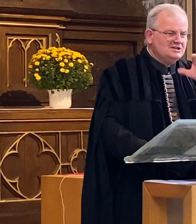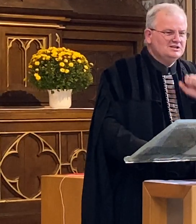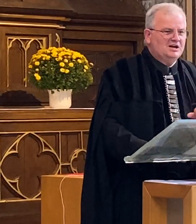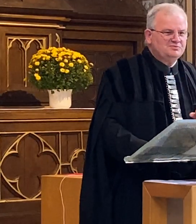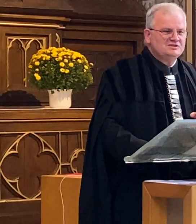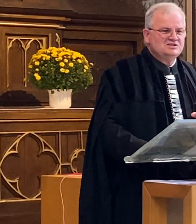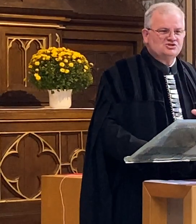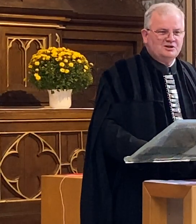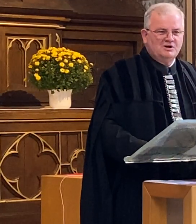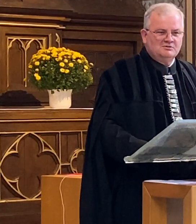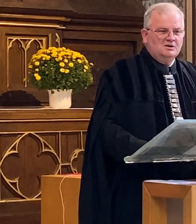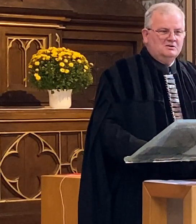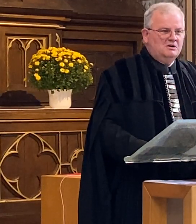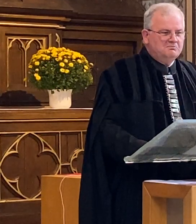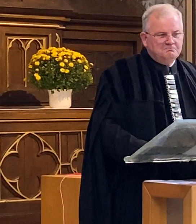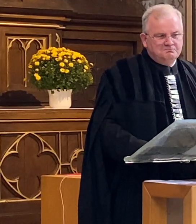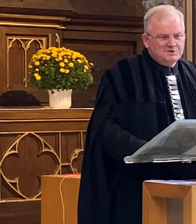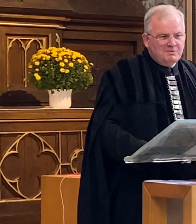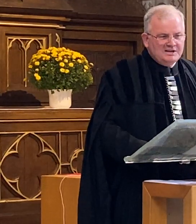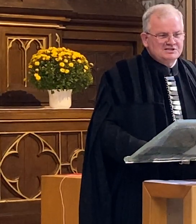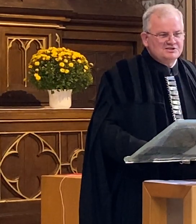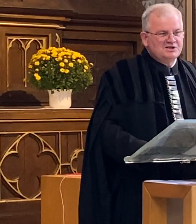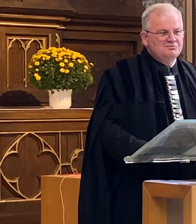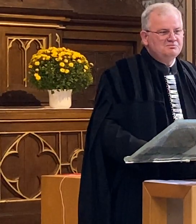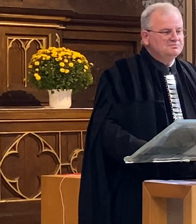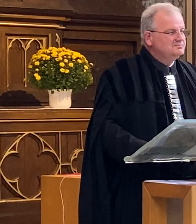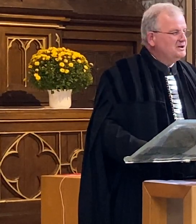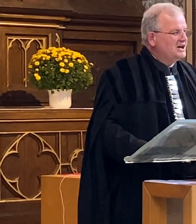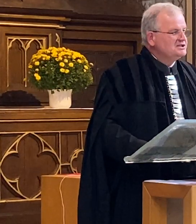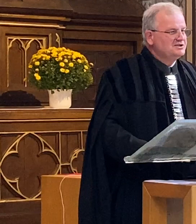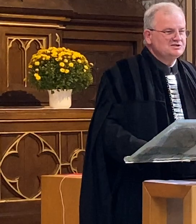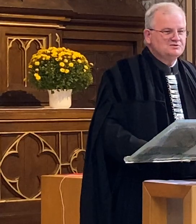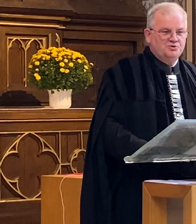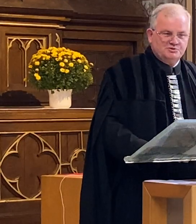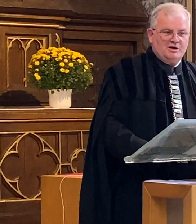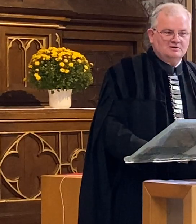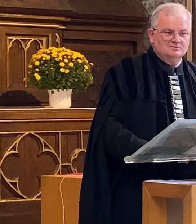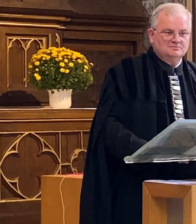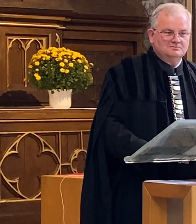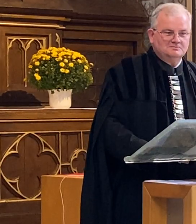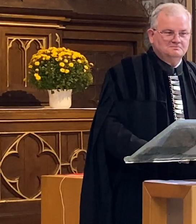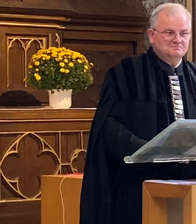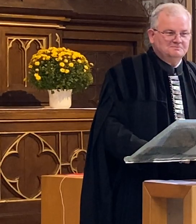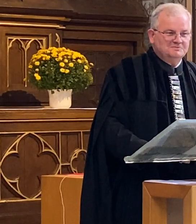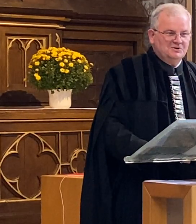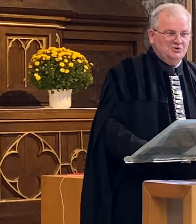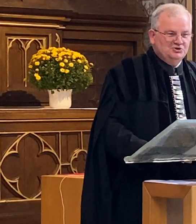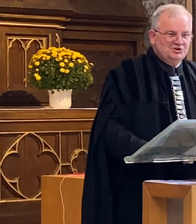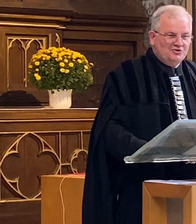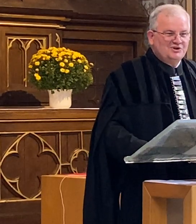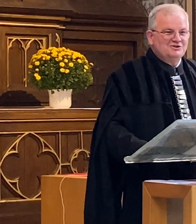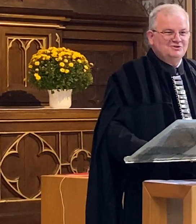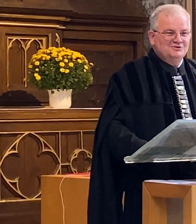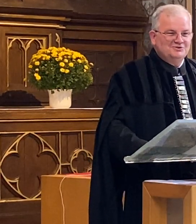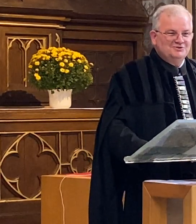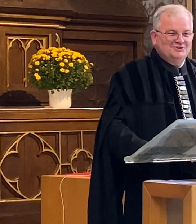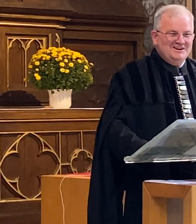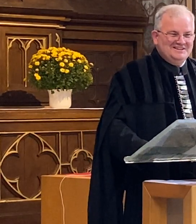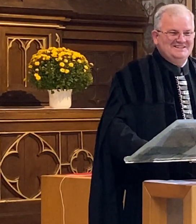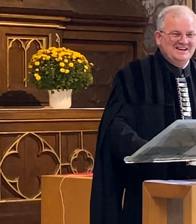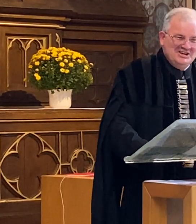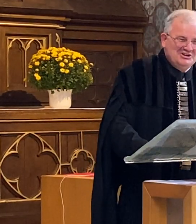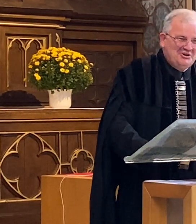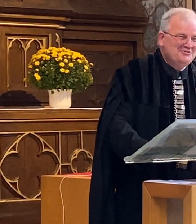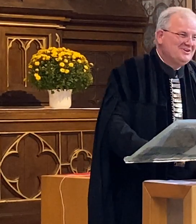Probleme, die ihr hier habt, die sind scheinbar die meisten im Bereich des Lösbaren. Und ich hoffe,